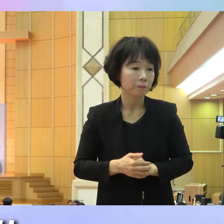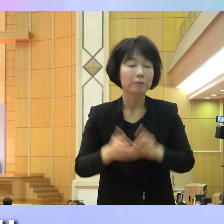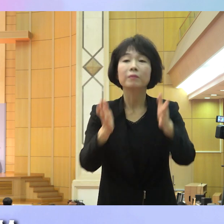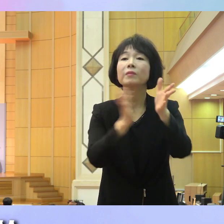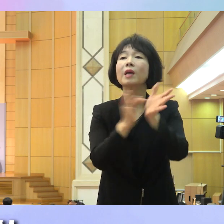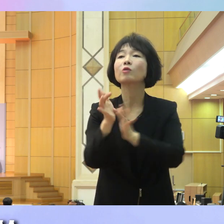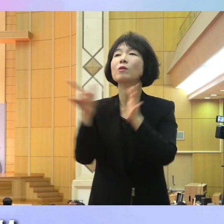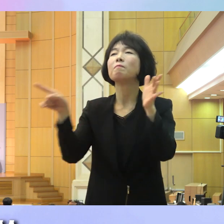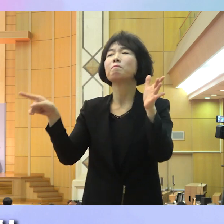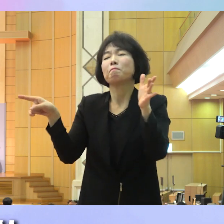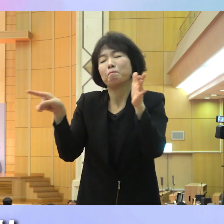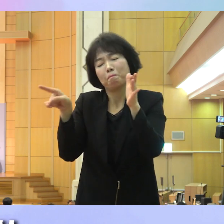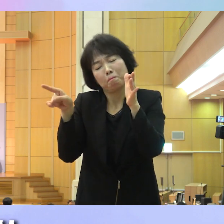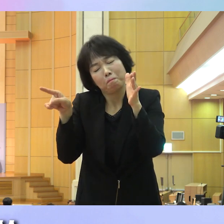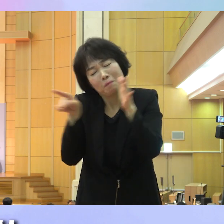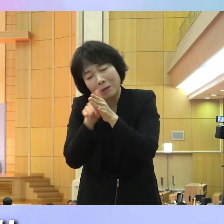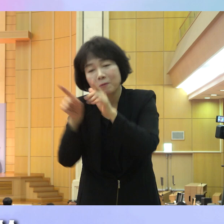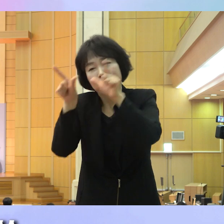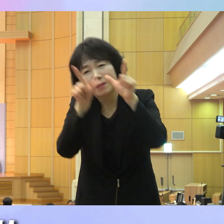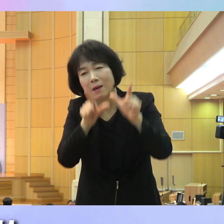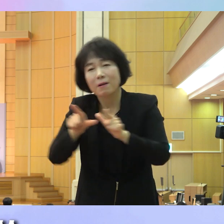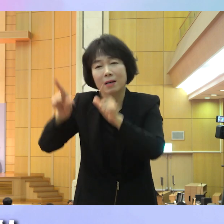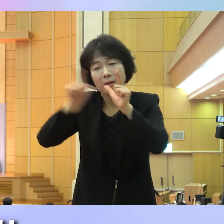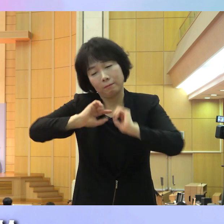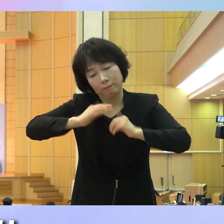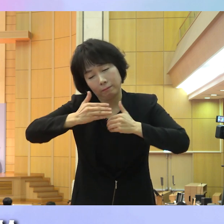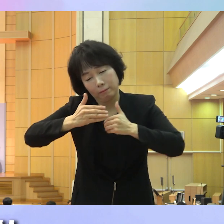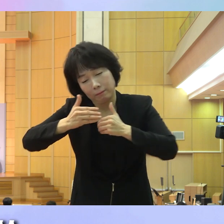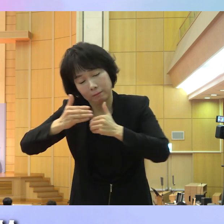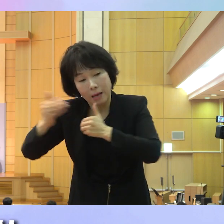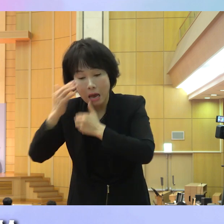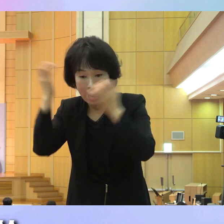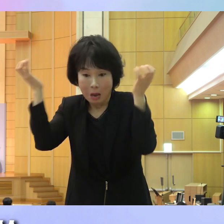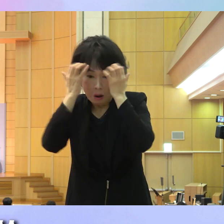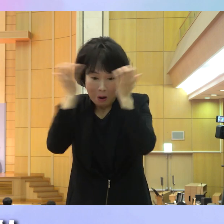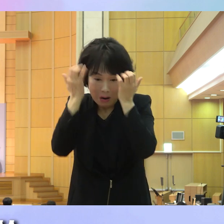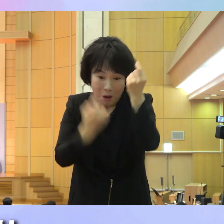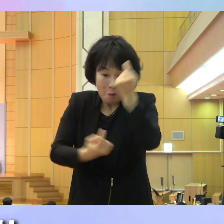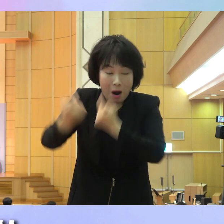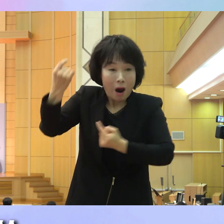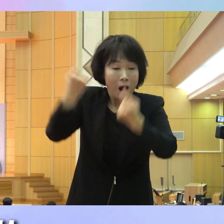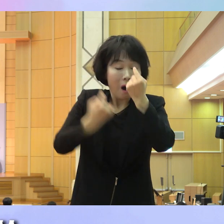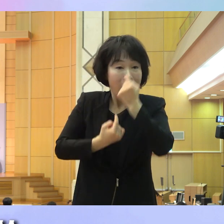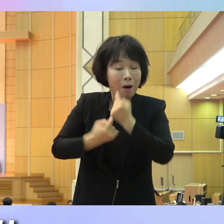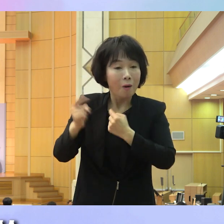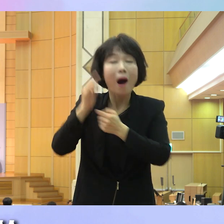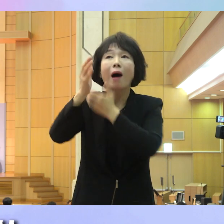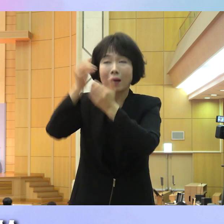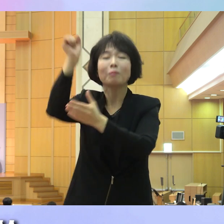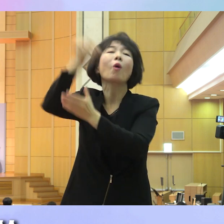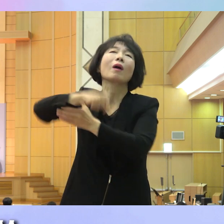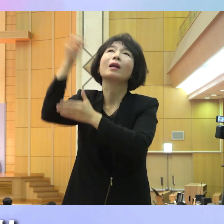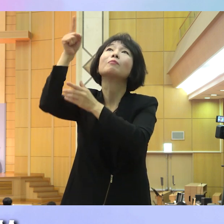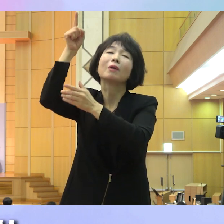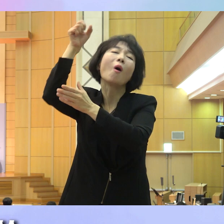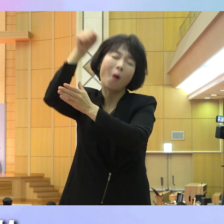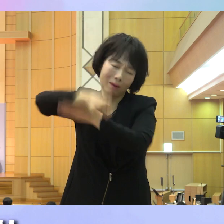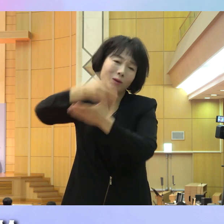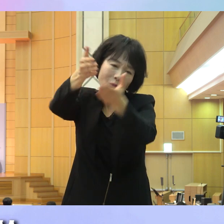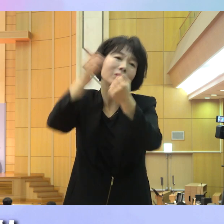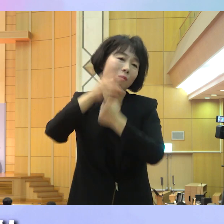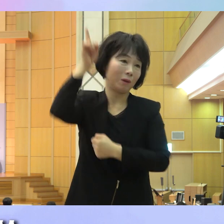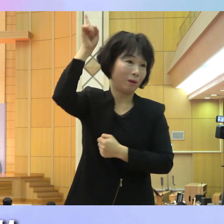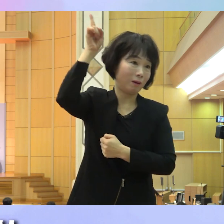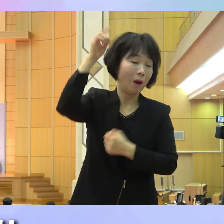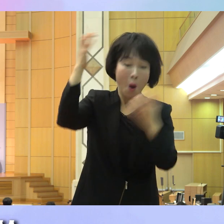안에서 내가 신앙생활 하면서 고난 받는 거 하나님이 허락 없이 이루어지는 게 없는데, 주님이 허락하는 이유는